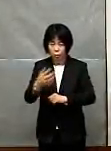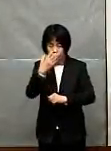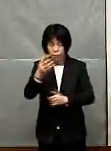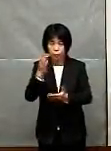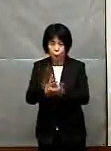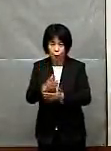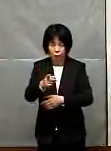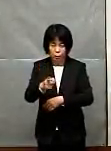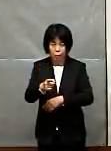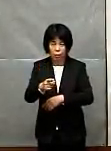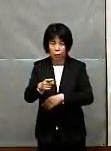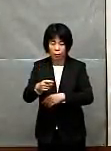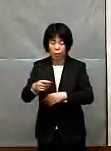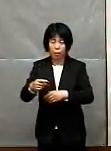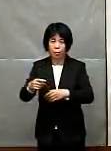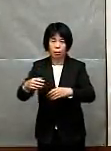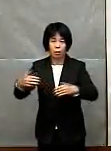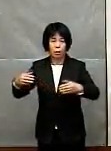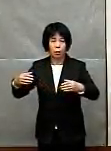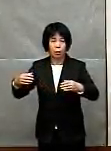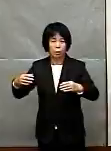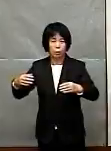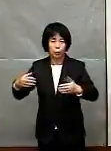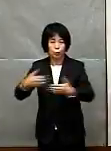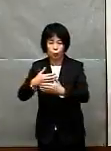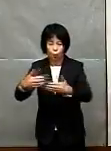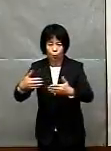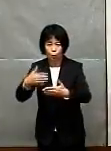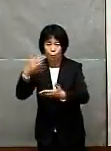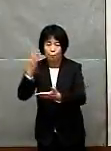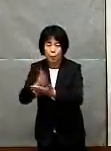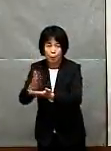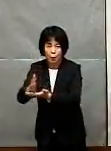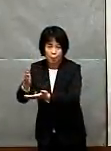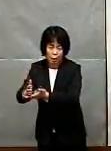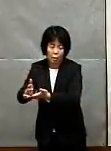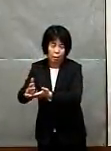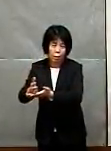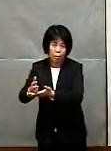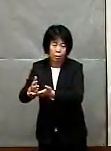まってですね、道路がこう取れなくなったりして、結局、